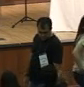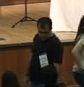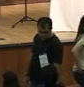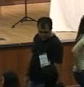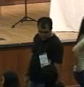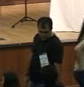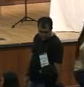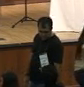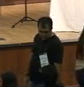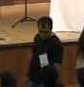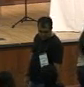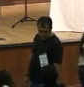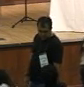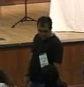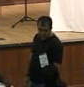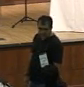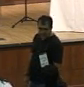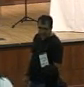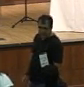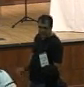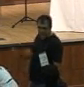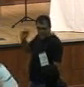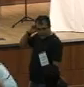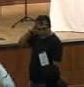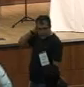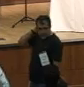Prezados servidores,